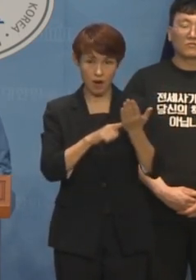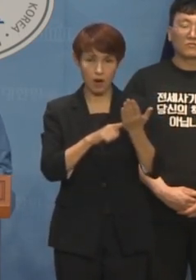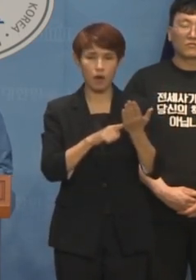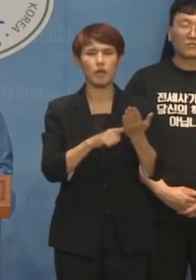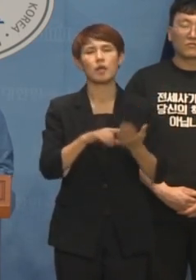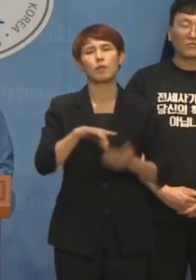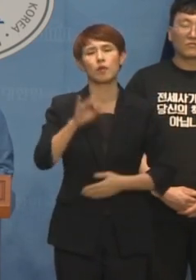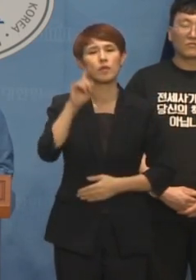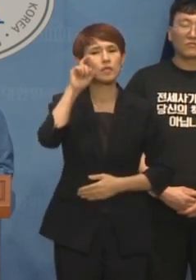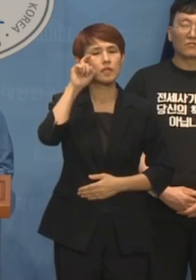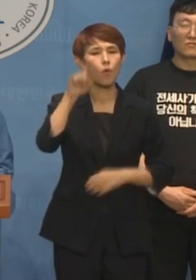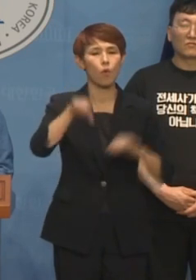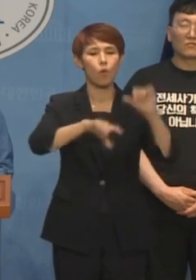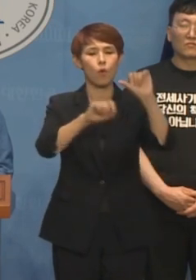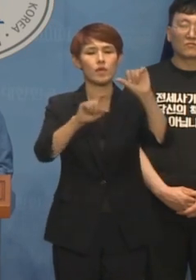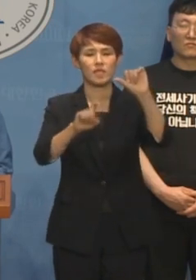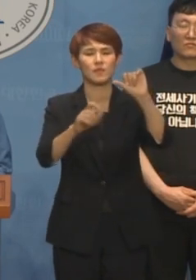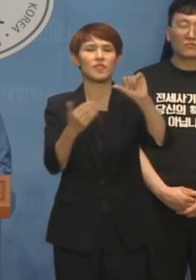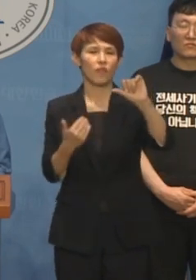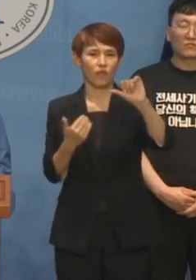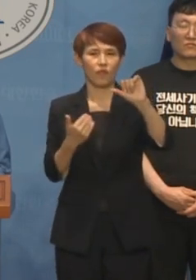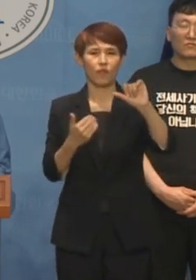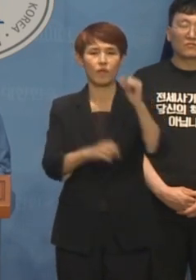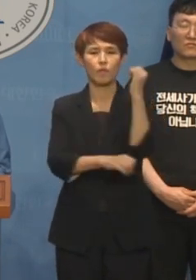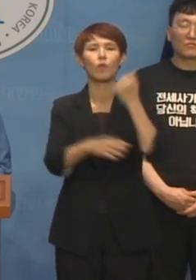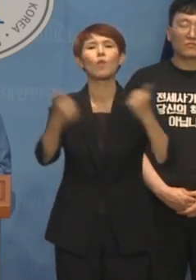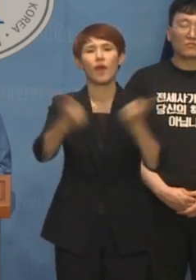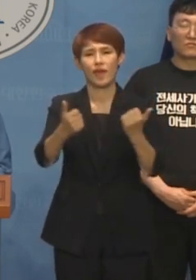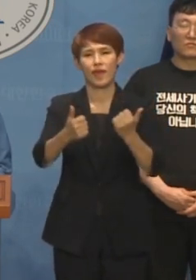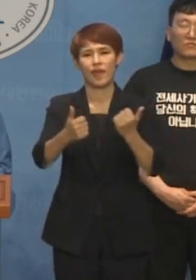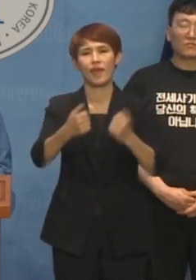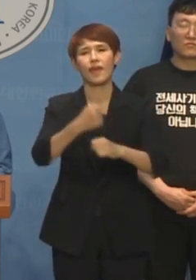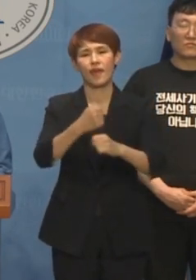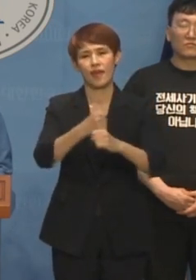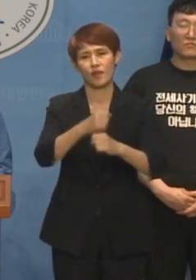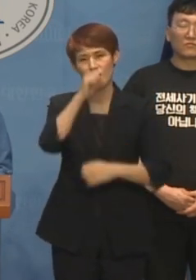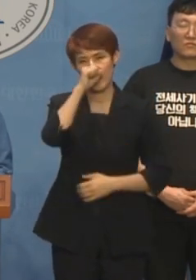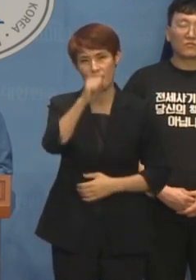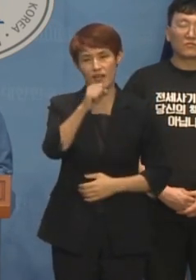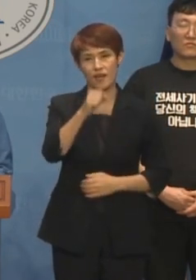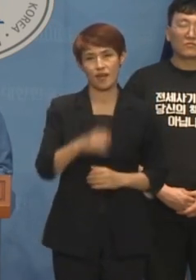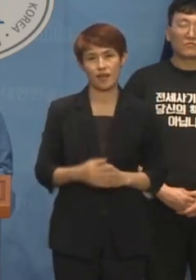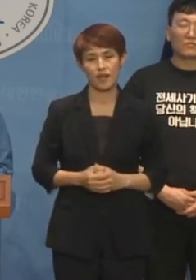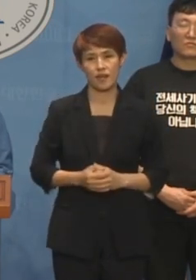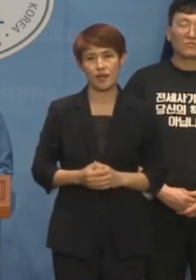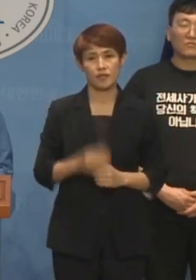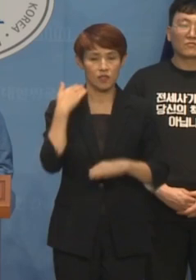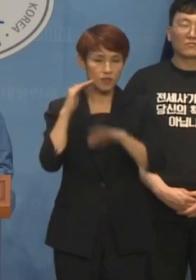이전에 5월 10일 이전에 본회의를 열어서 원포인트 전세사기 특별법